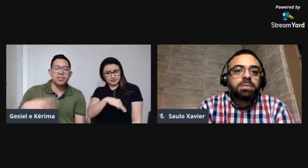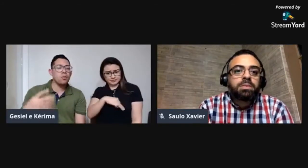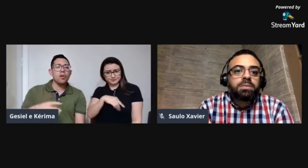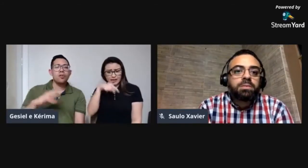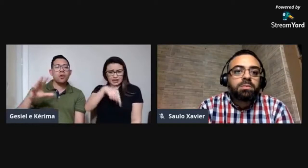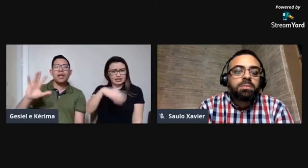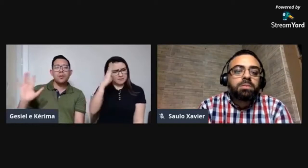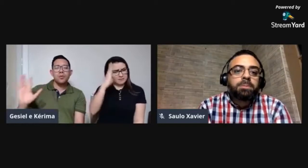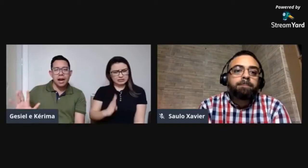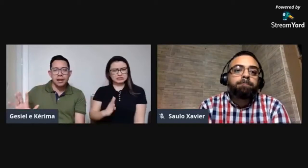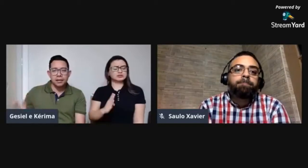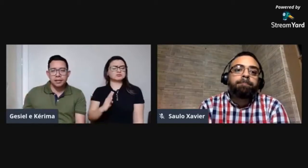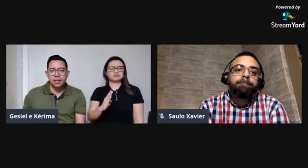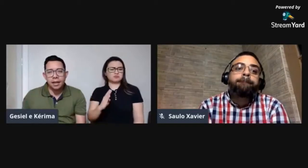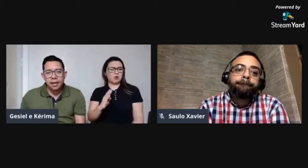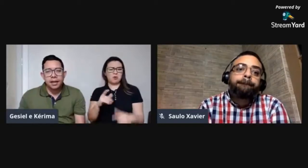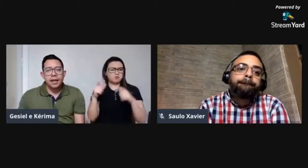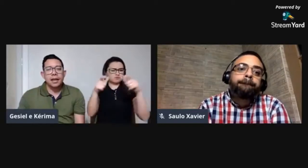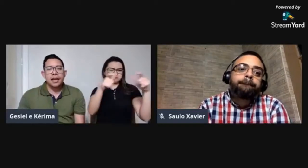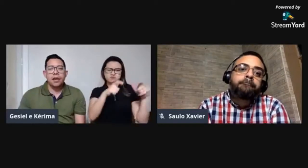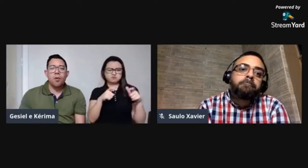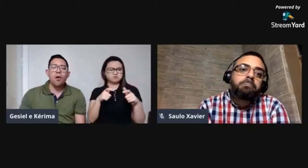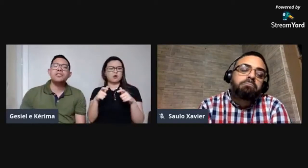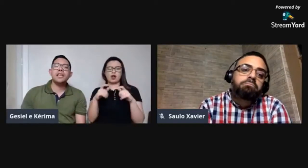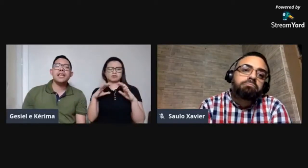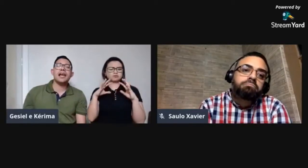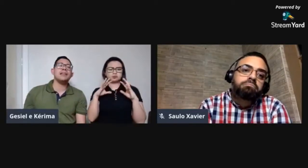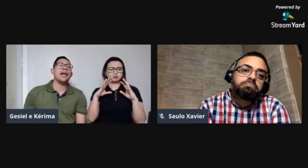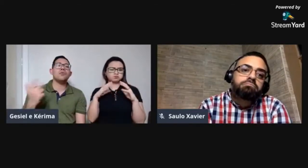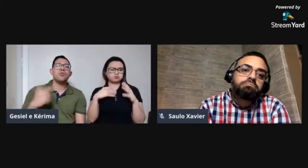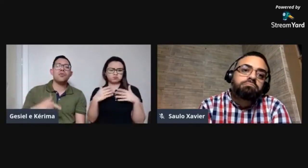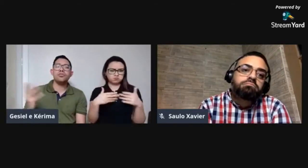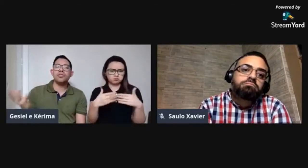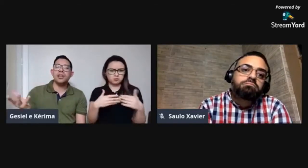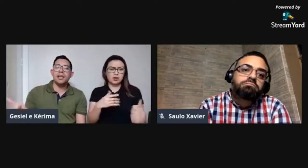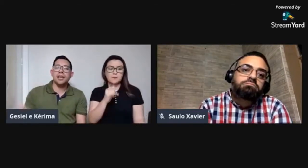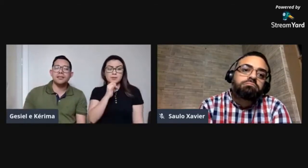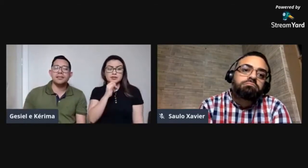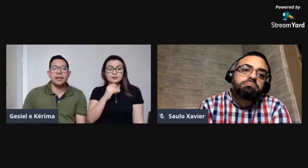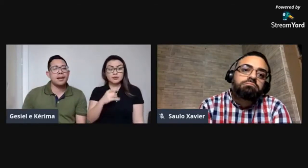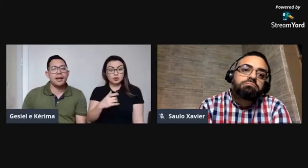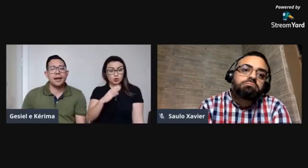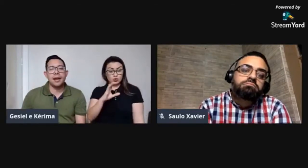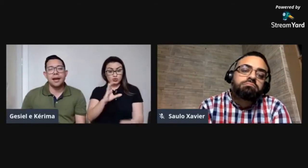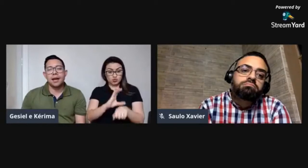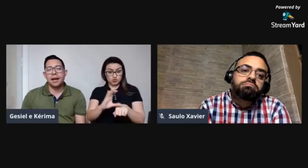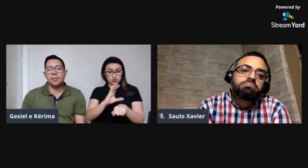no Brasil ou em qualquer lugar, né? Qual que seria a ideia? Um curso de inglês,